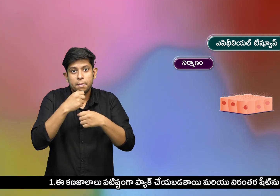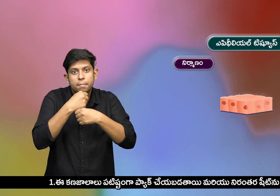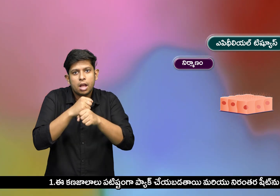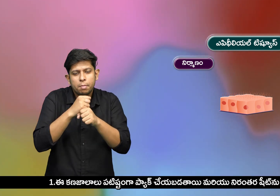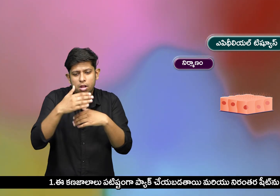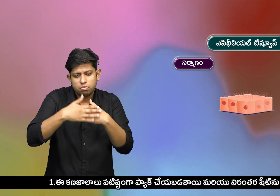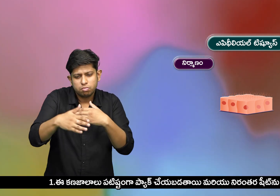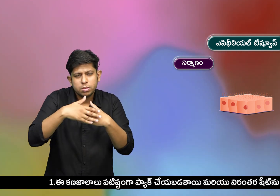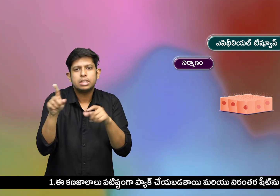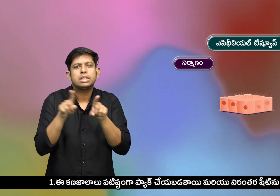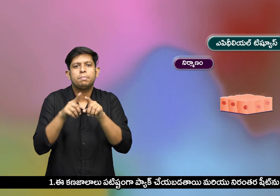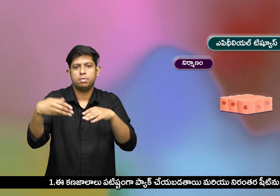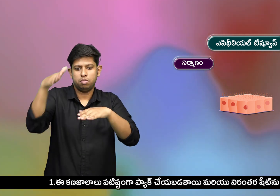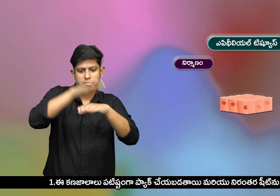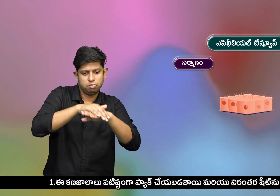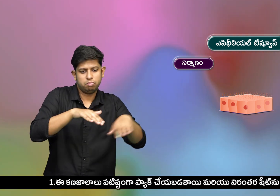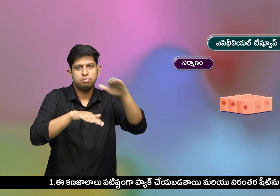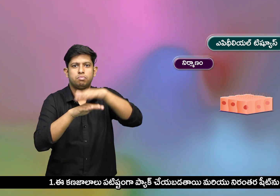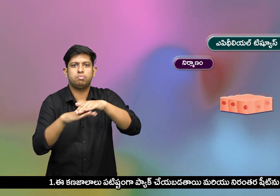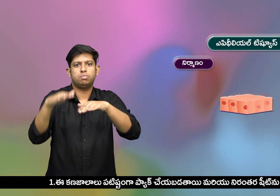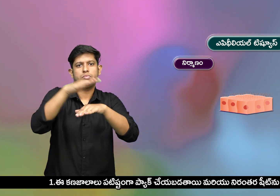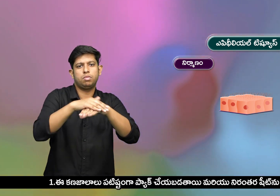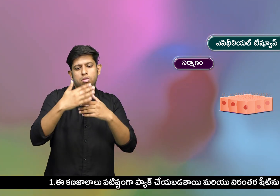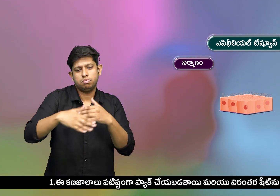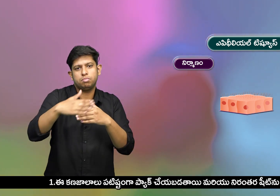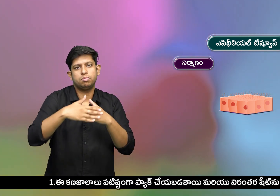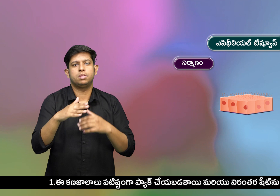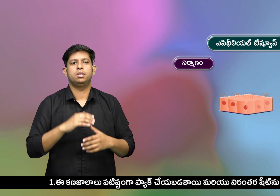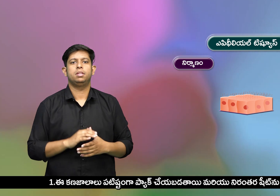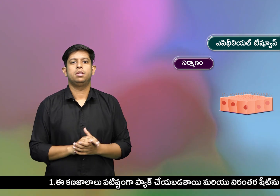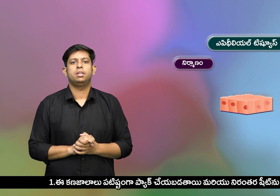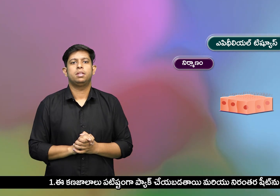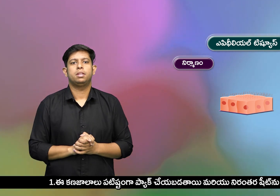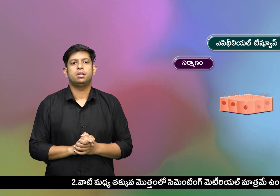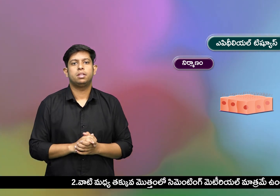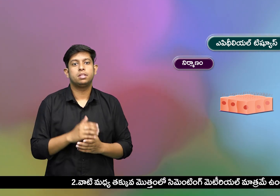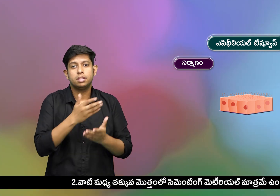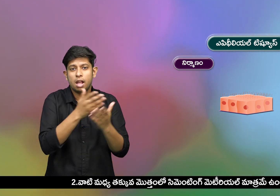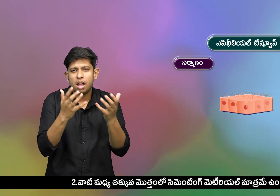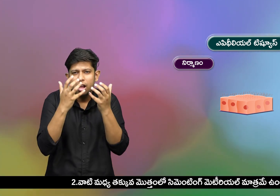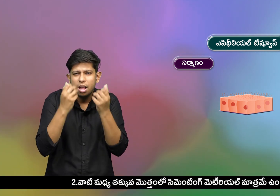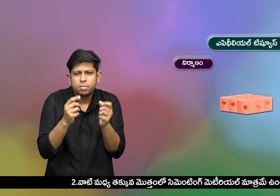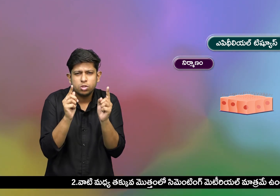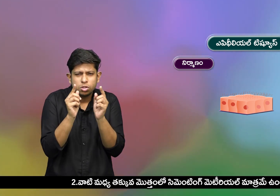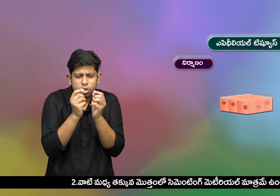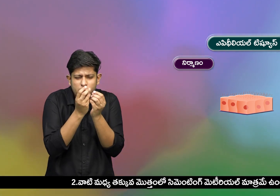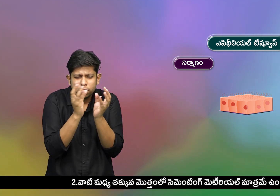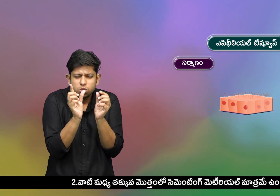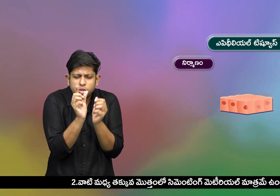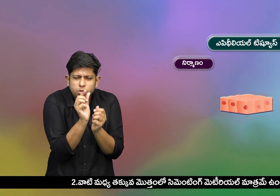షీట్ను ఏర్పరుస్తాయి. 2. వాటి మధ్య తక్కువ